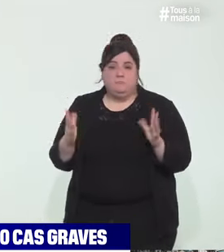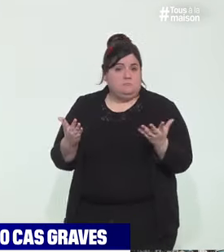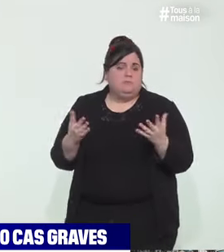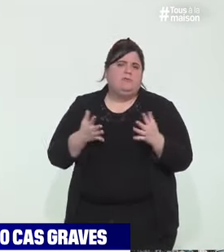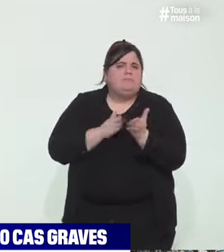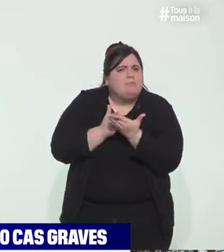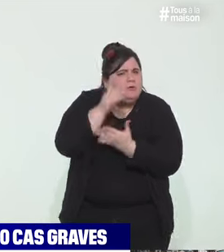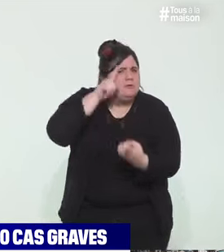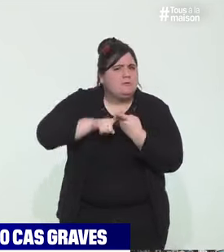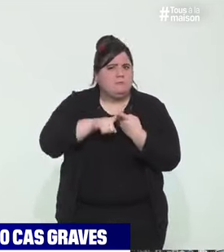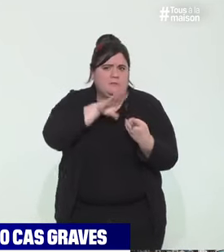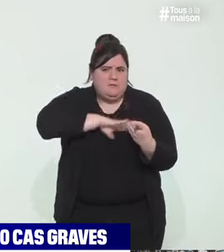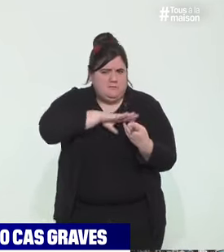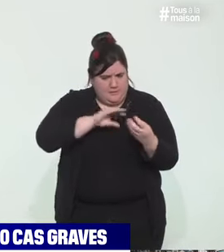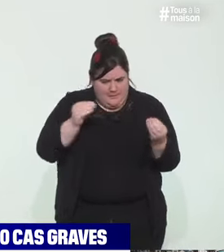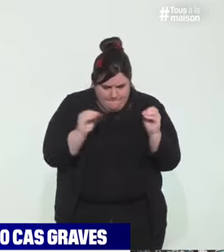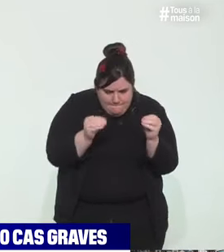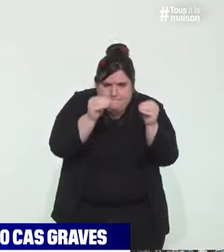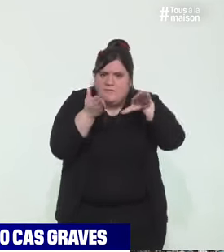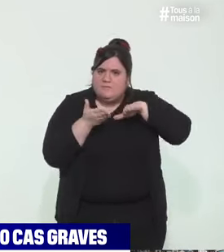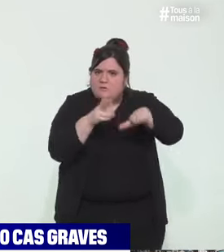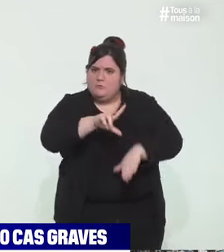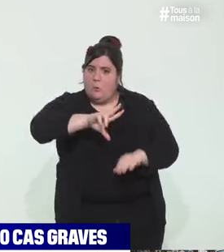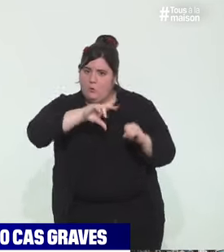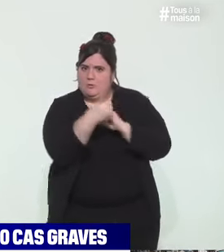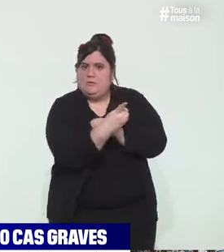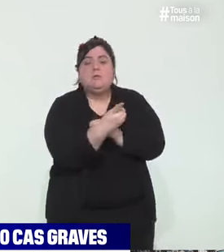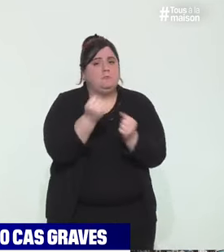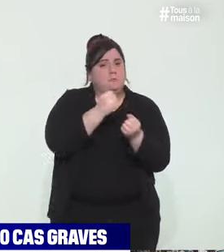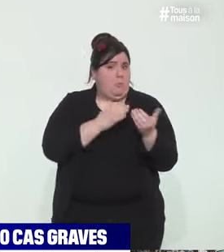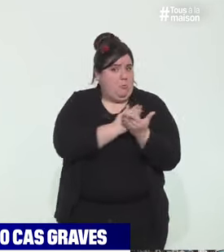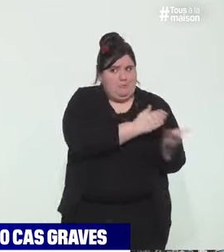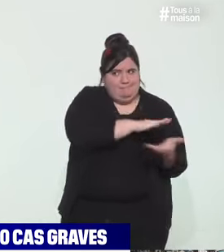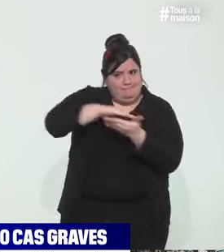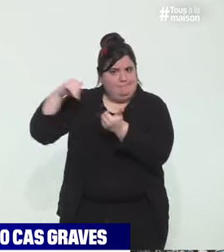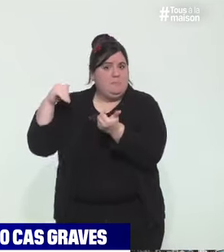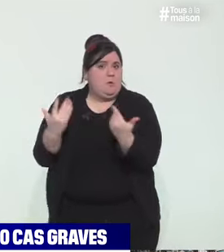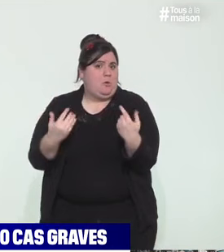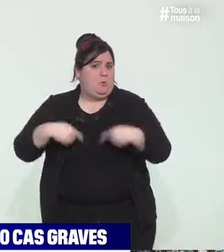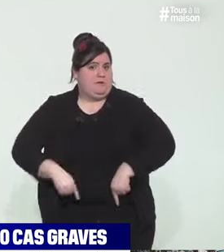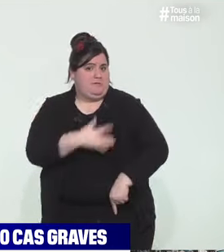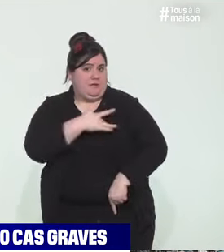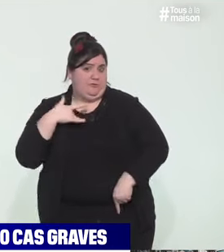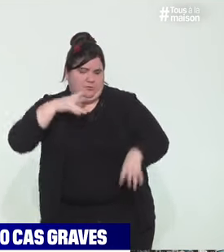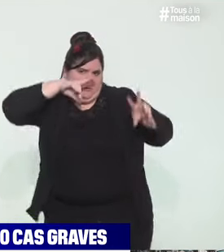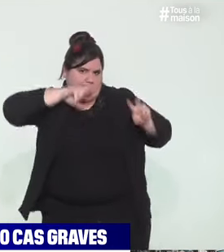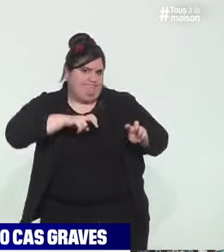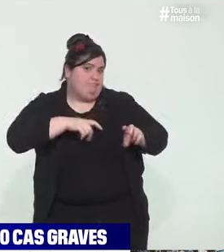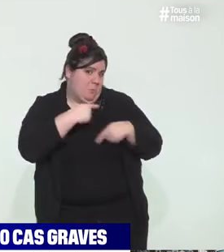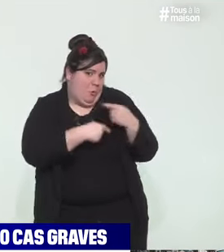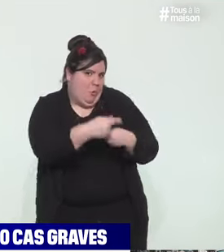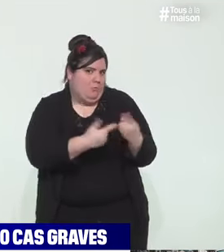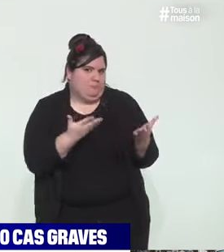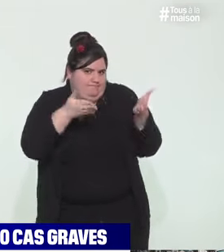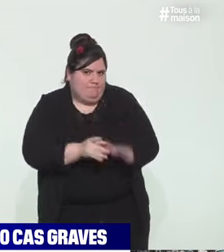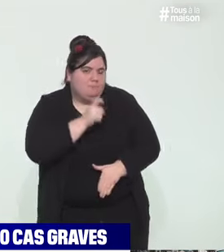d'une expertise. Une question pour Hospimédia. Est-ce que le Covid-19 va être inscrit sur la liste des maladies à